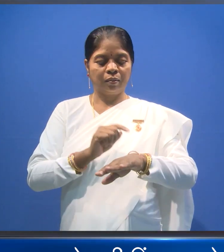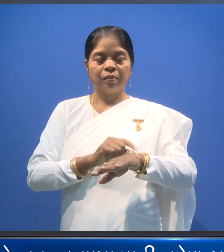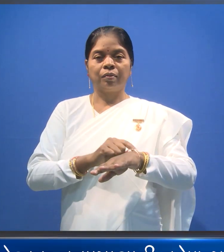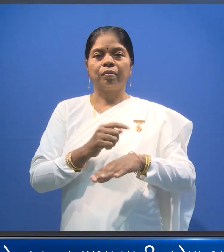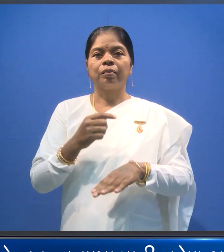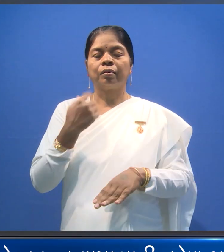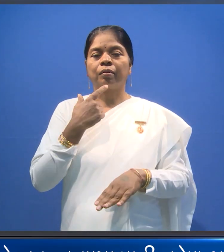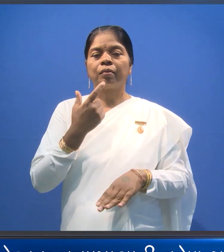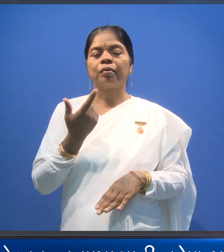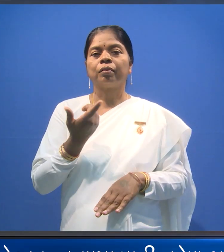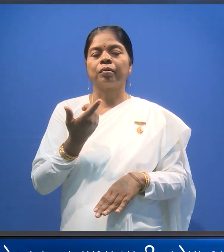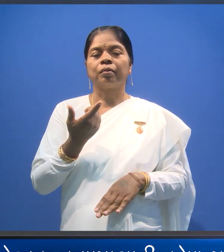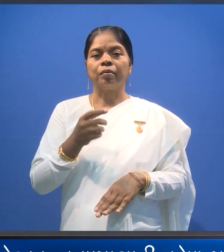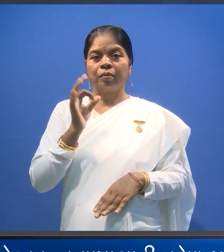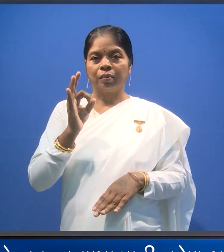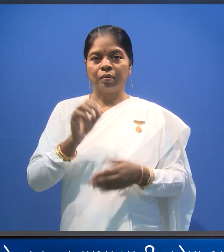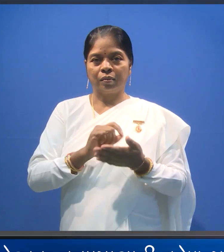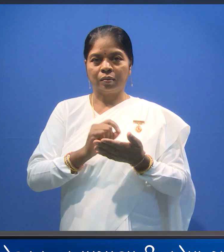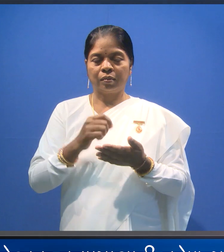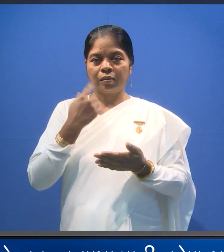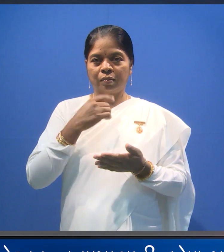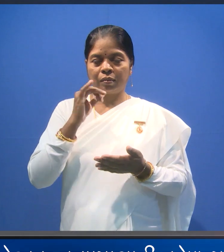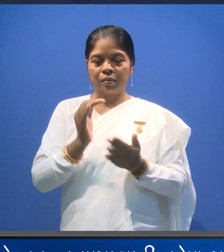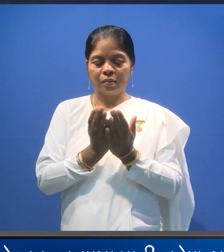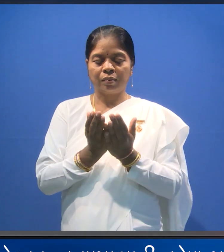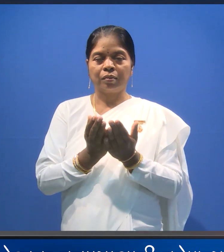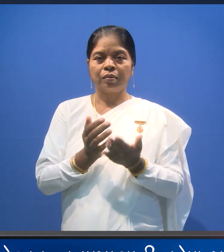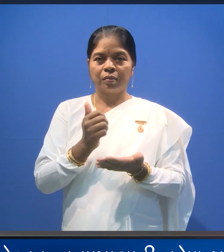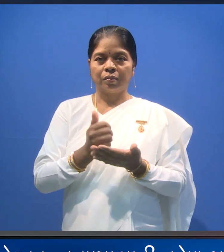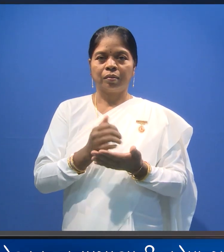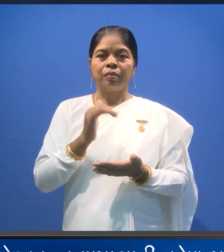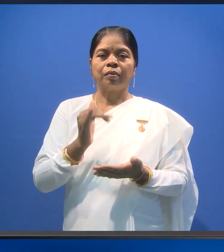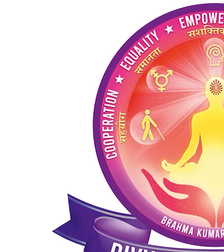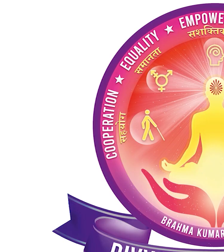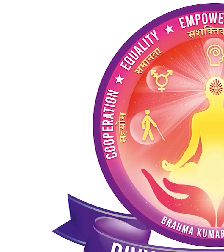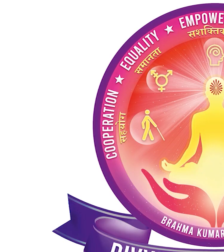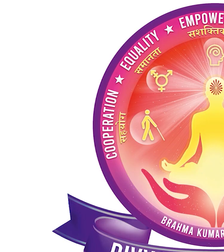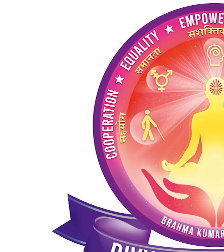चांगला लेखक बनण्यासाठी कोणत्या अभ्यासाची आवश्यकता असते?